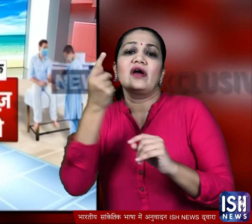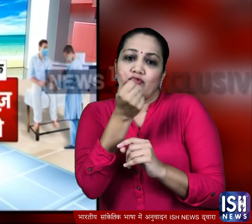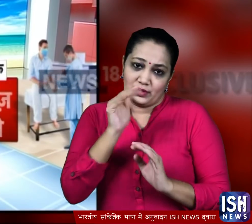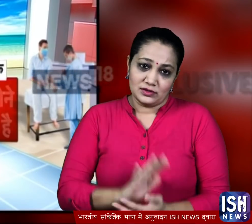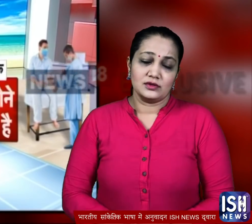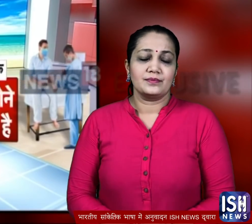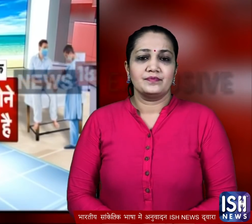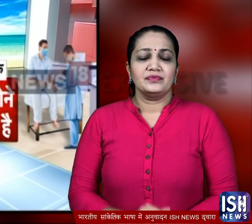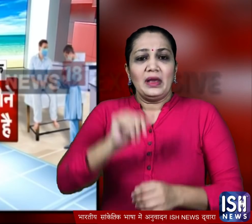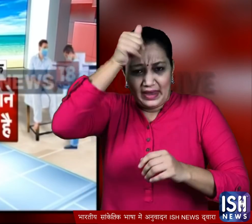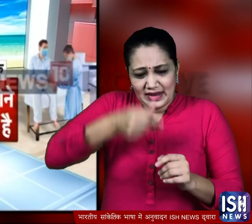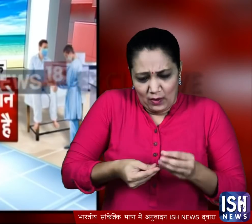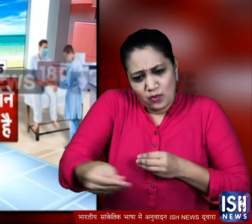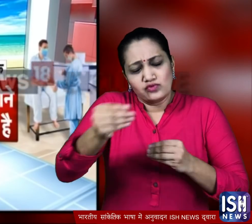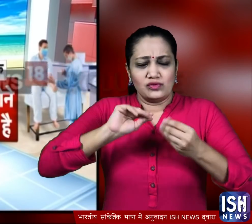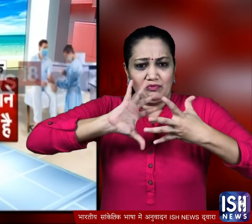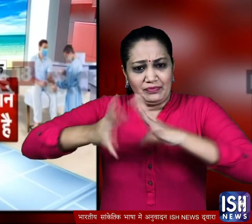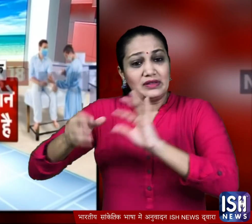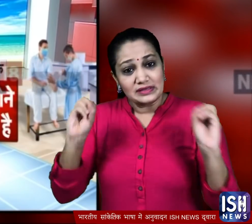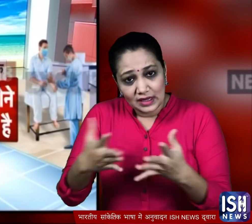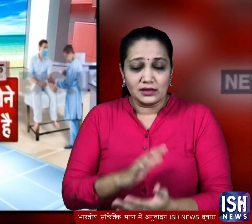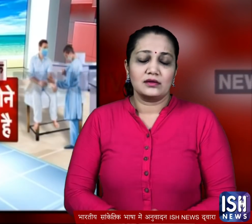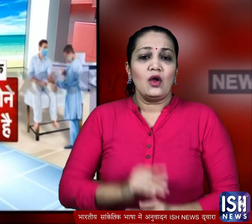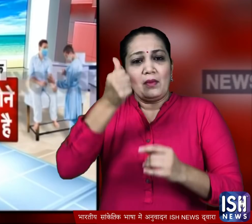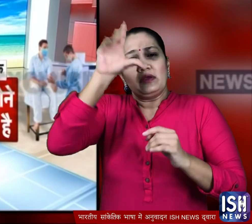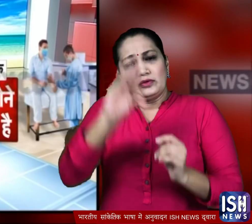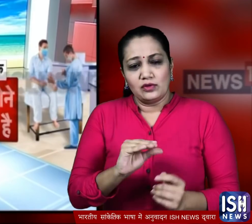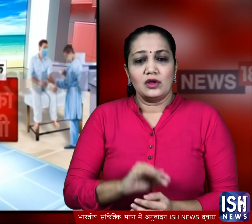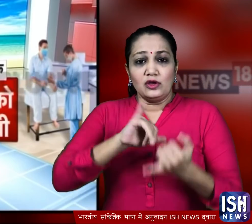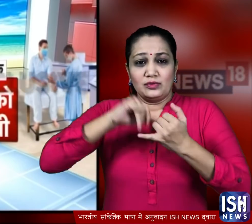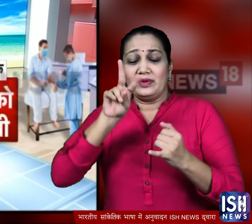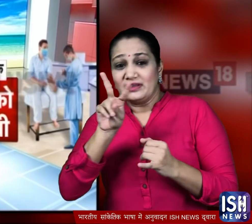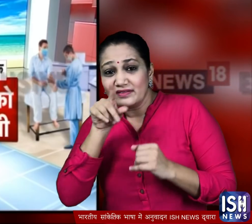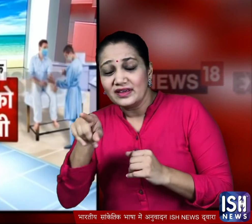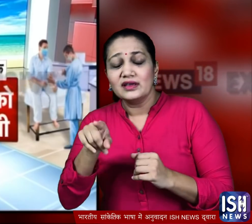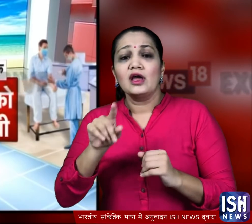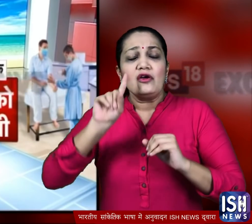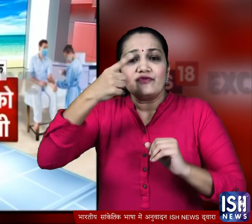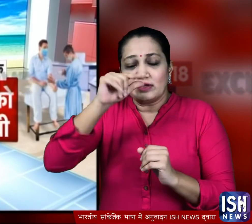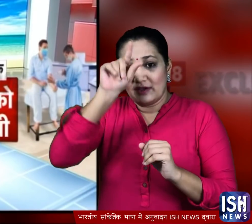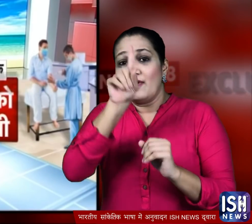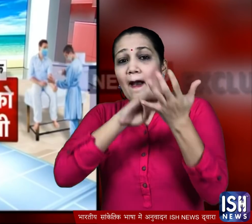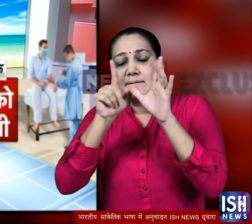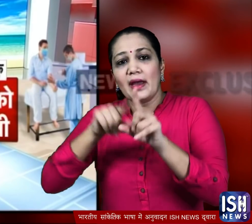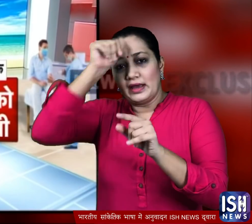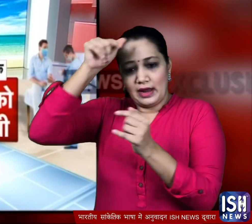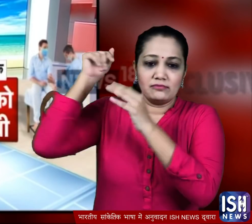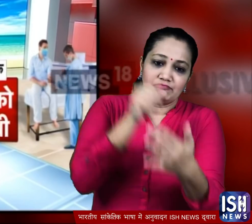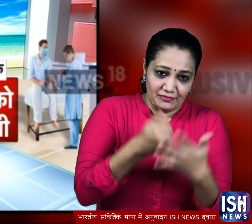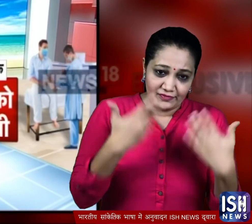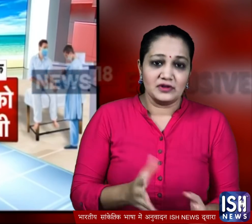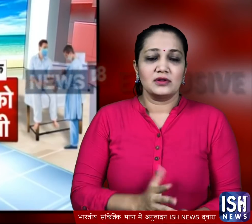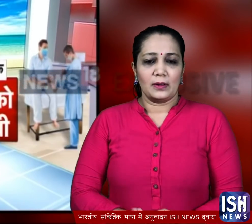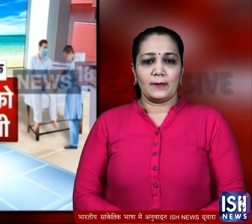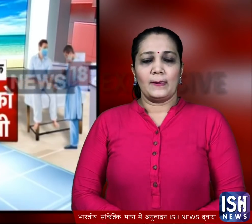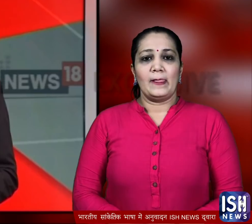होंगे। हालांकि भारत में उत्पादन शुरू होने के बाद कीमत घट सकती है। स्पुतनिक वी वैक्सीन की पहली खेप 1 मई को रूस से